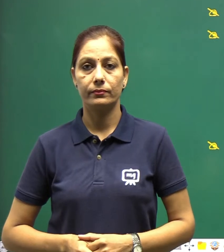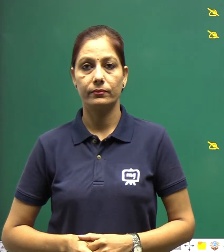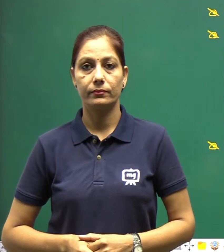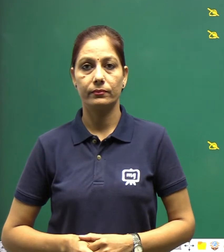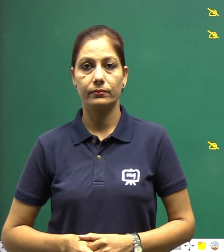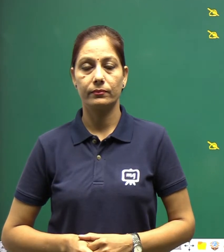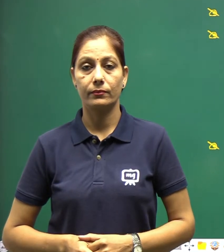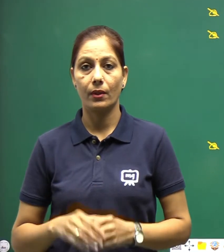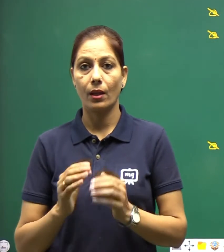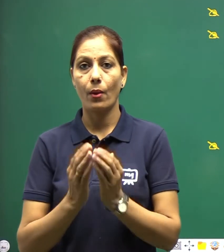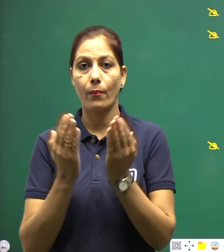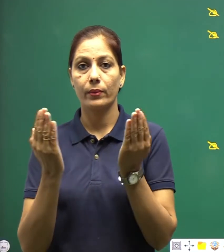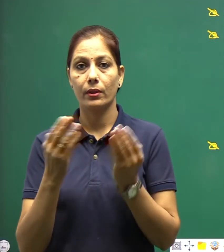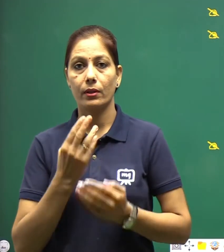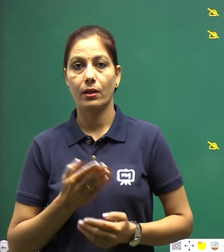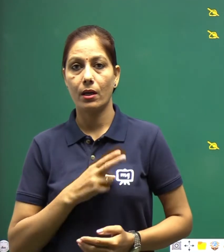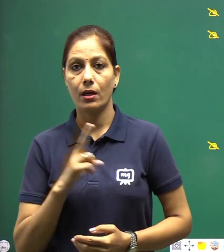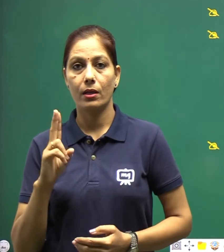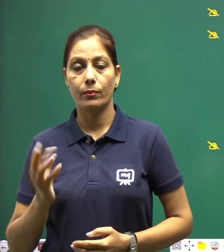संस्कृति नामक पत्रिका का संपादन किया।